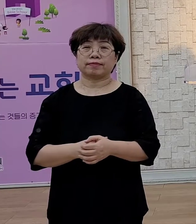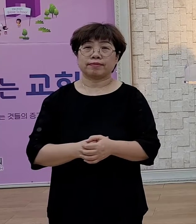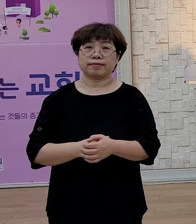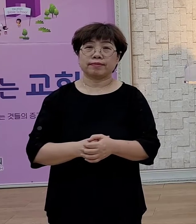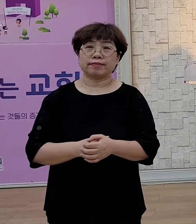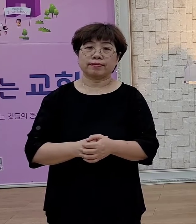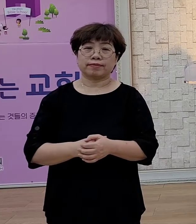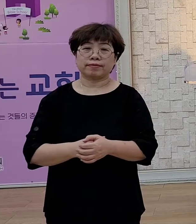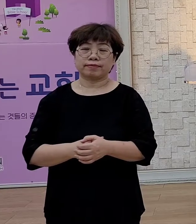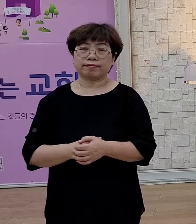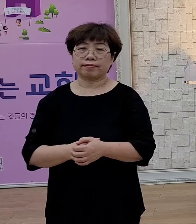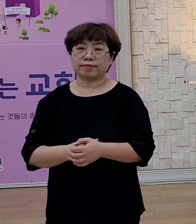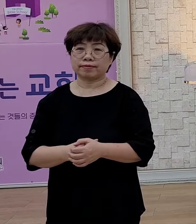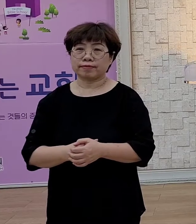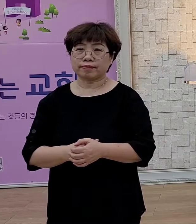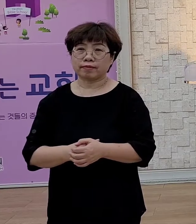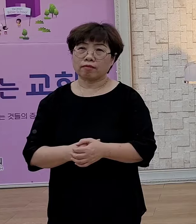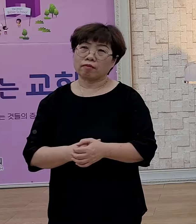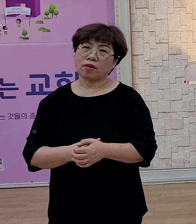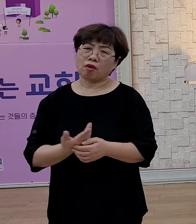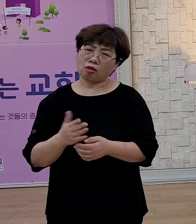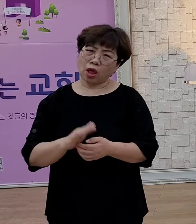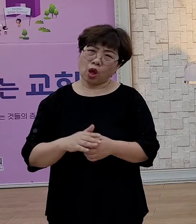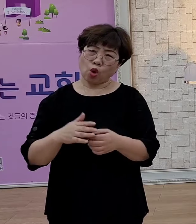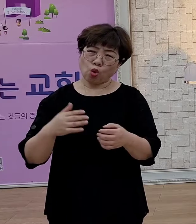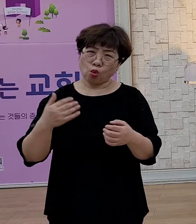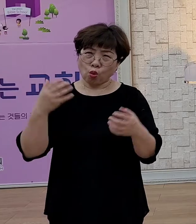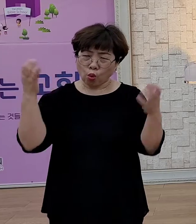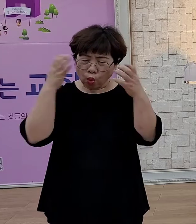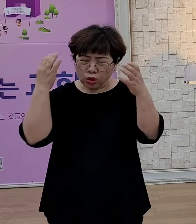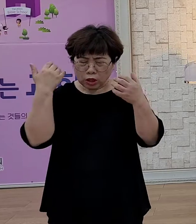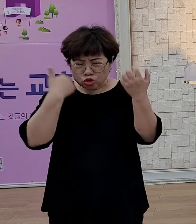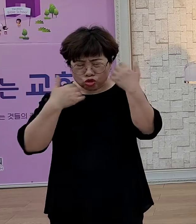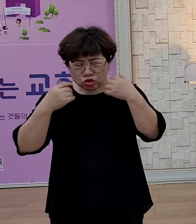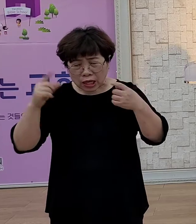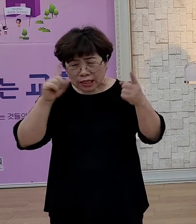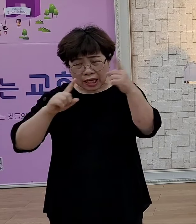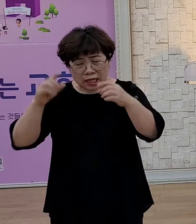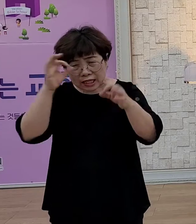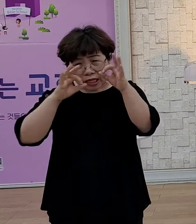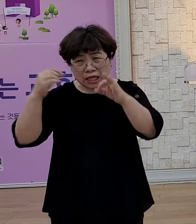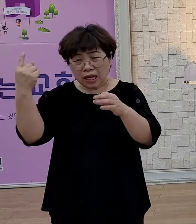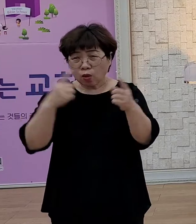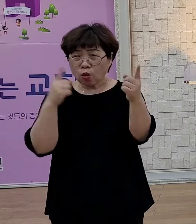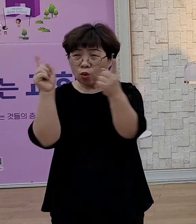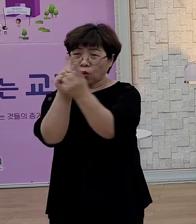누구에게나 찾아온다면 우리는 이 고난에 대해서 어떻게 대해야 되느냐. 나한테도 온다는 거예요.